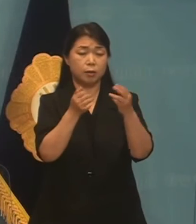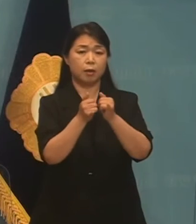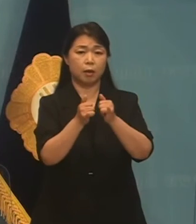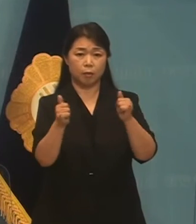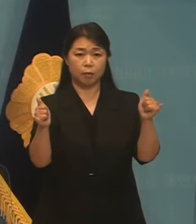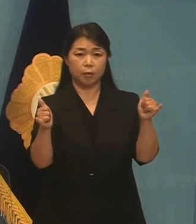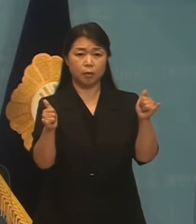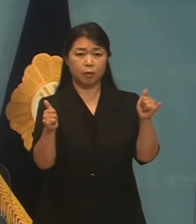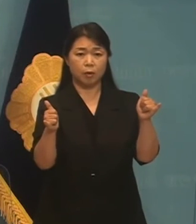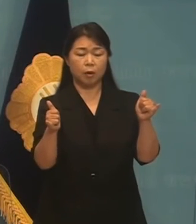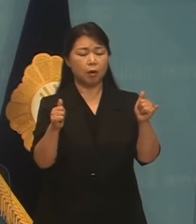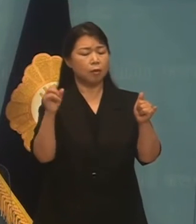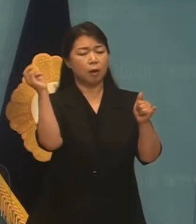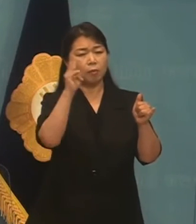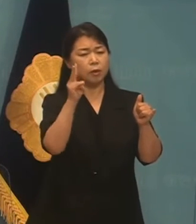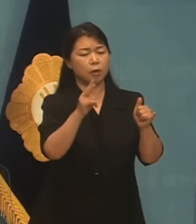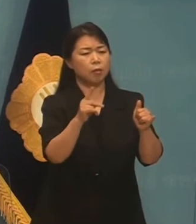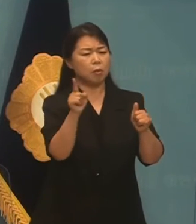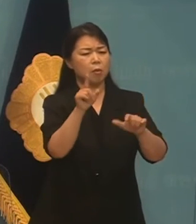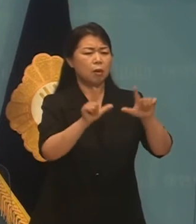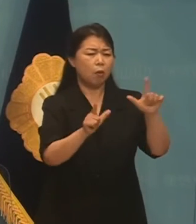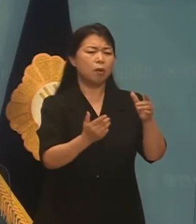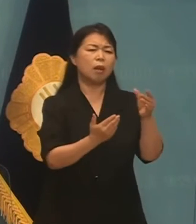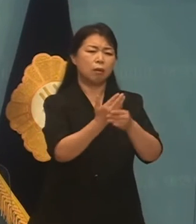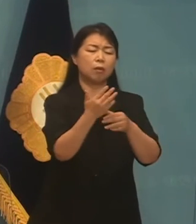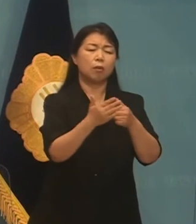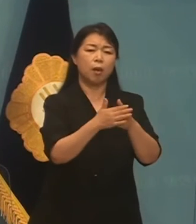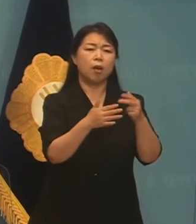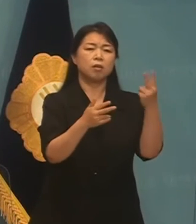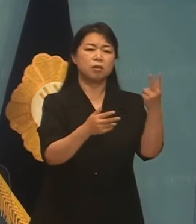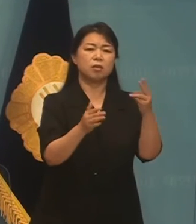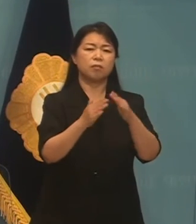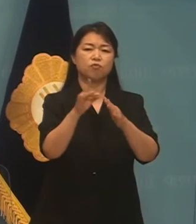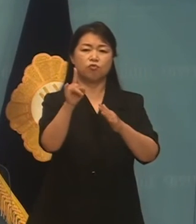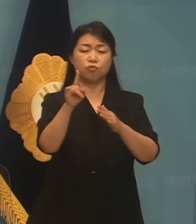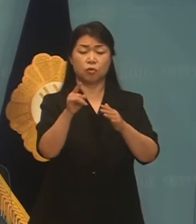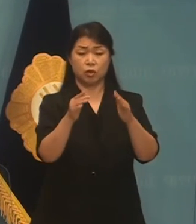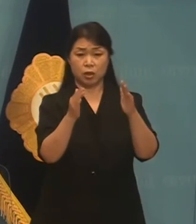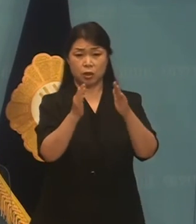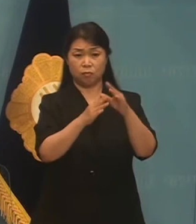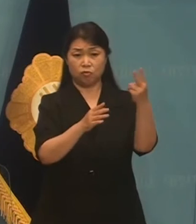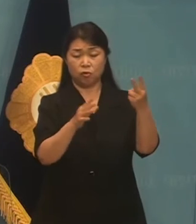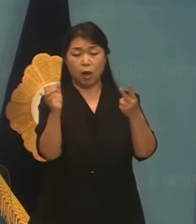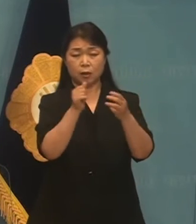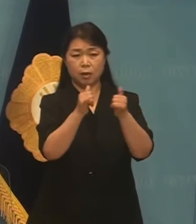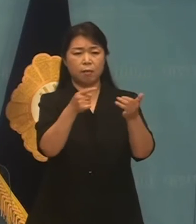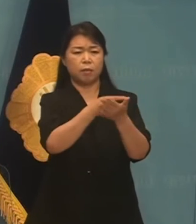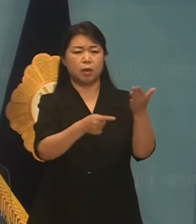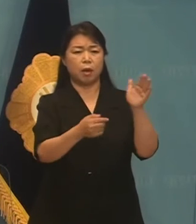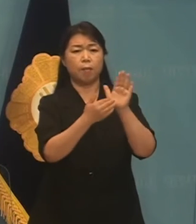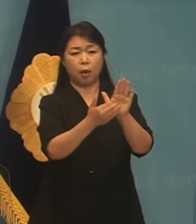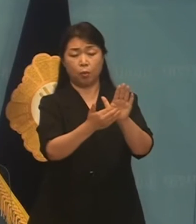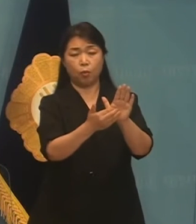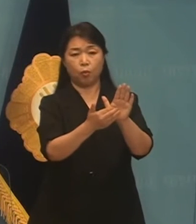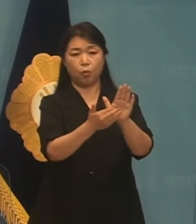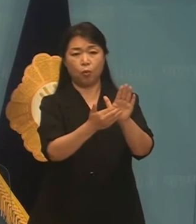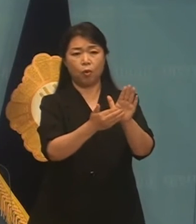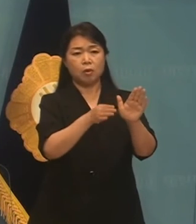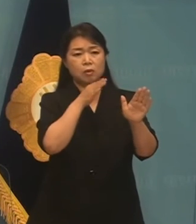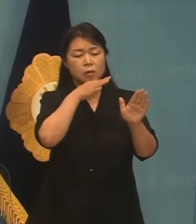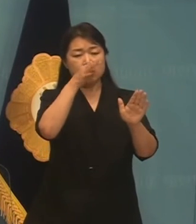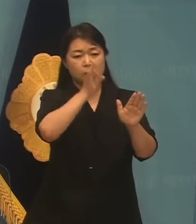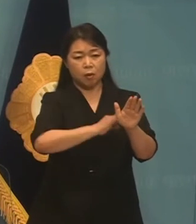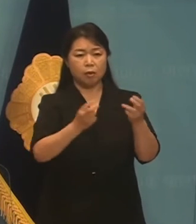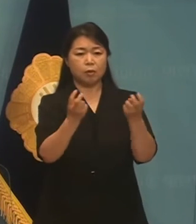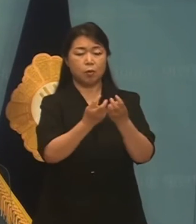같은 우발적 상황적 피해자들이 발생하는 것은 맞고 보다 실효적인